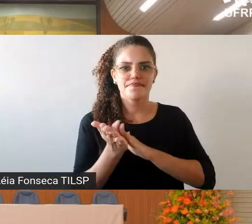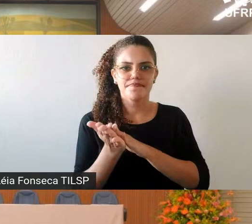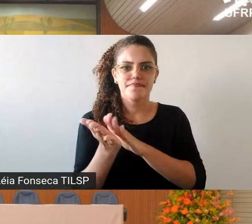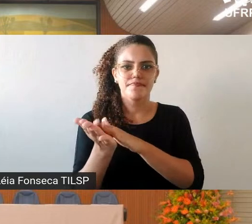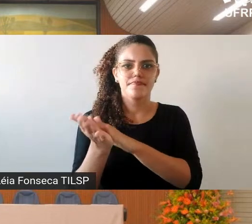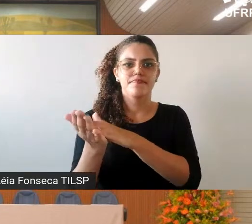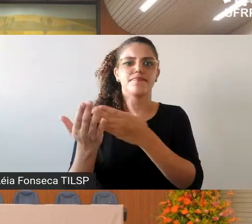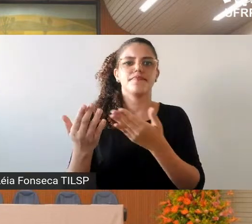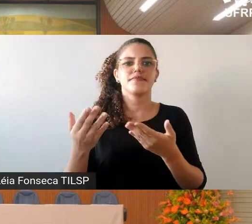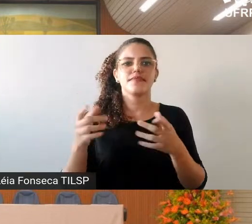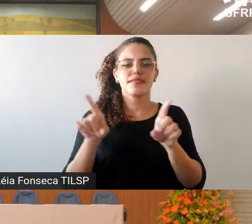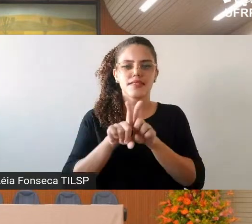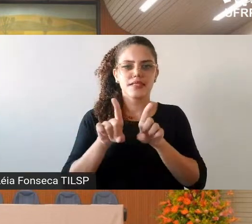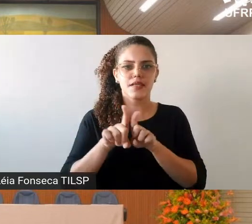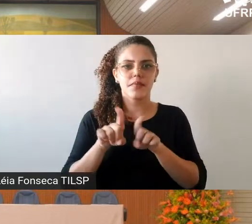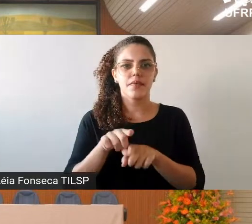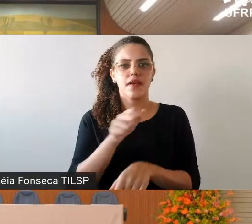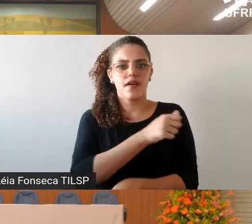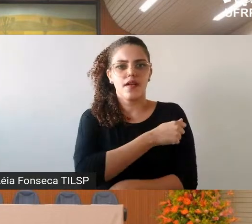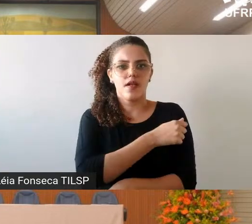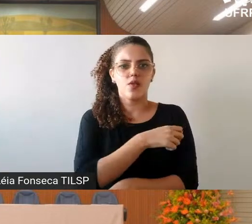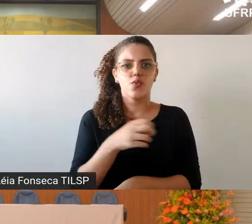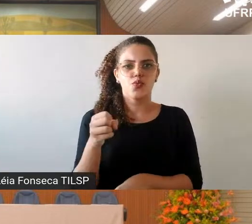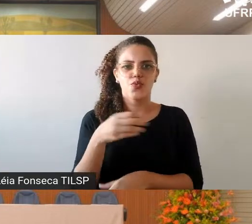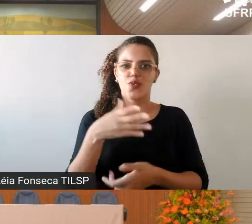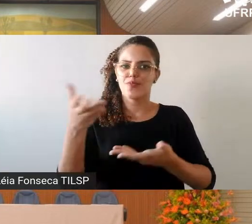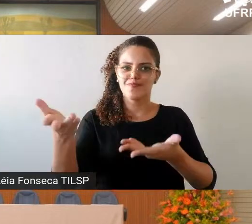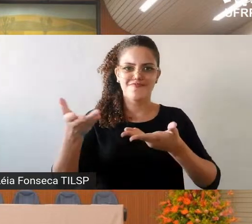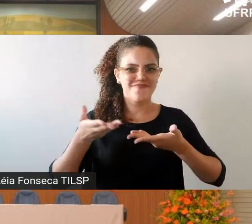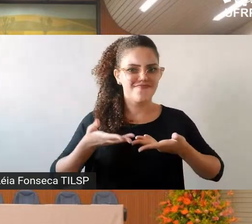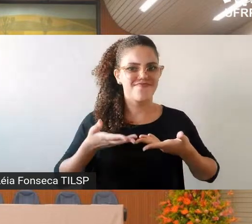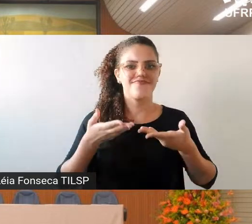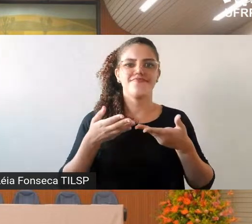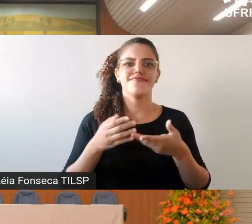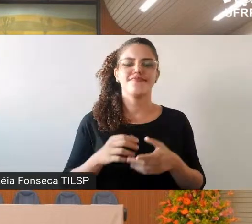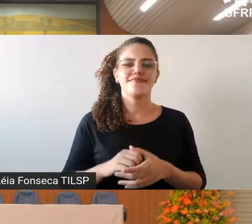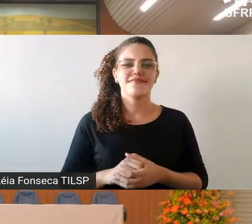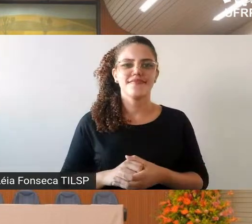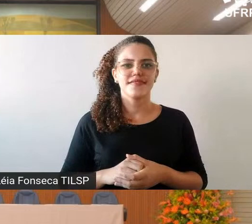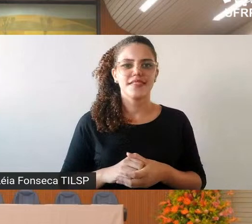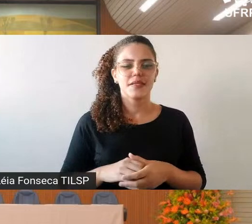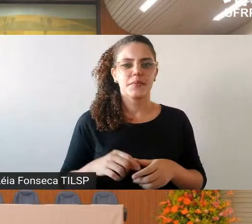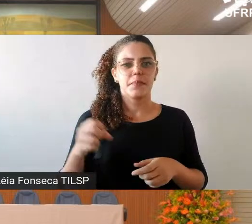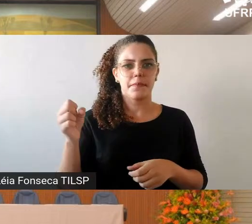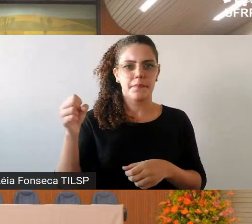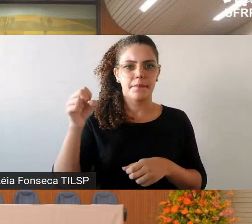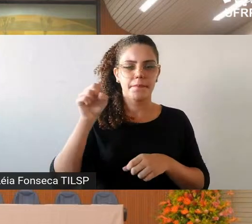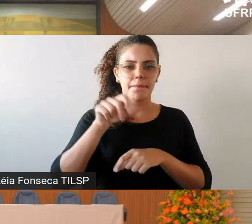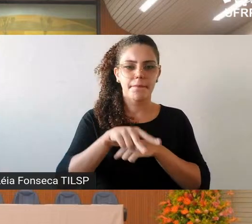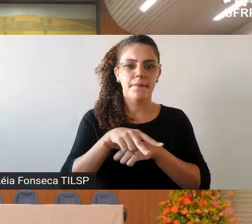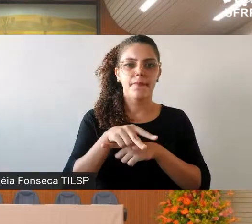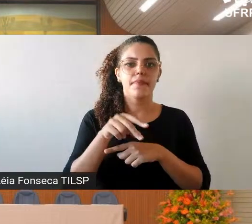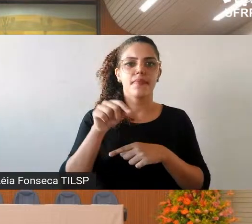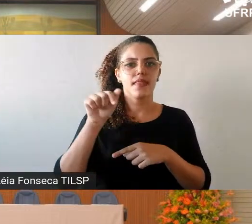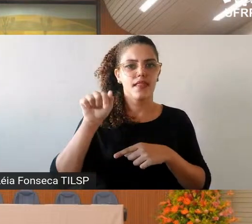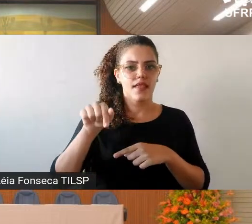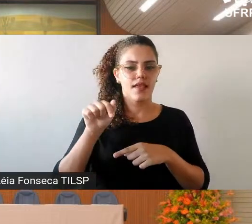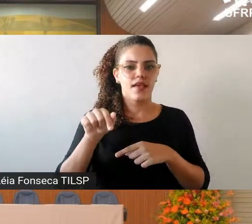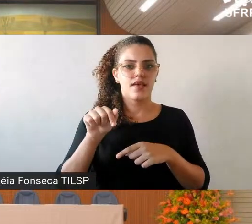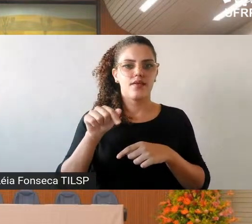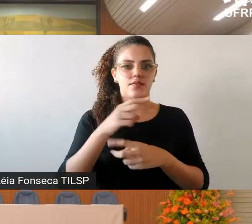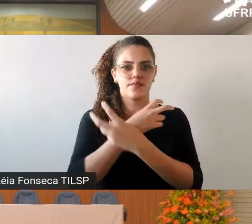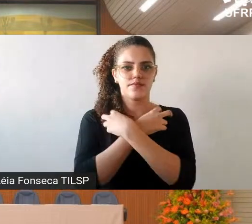nossos novos alunos, os ingressantes da UASH UFRPE. Devido à pandemia, nós tivemos que